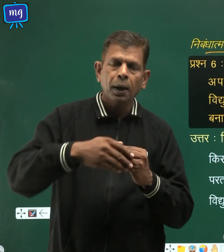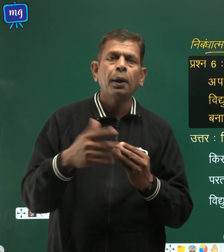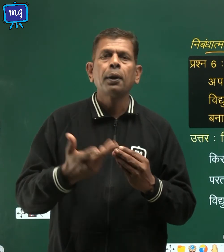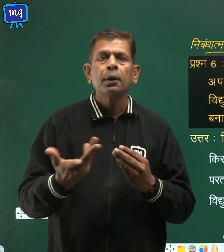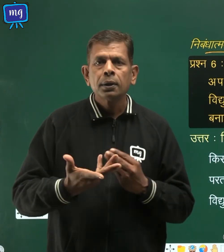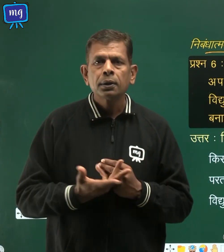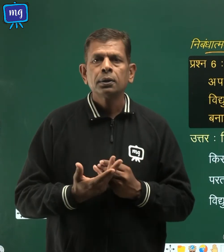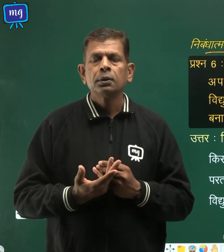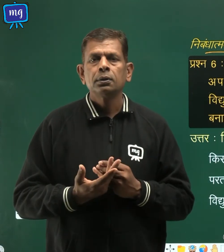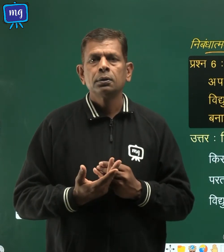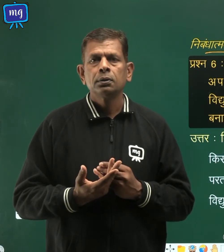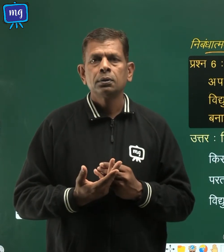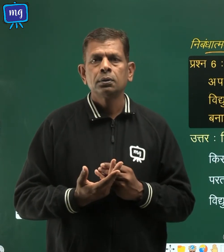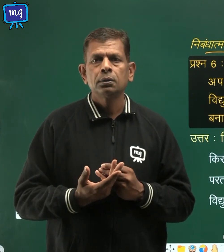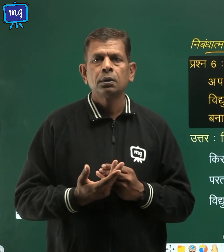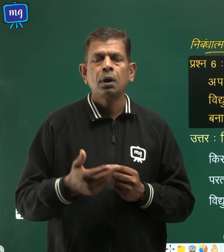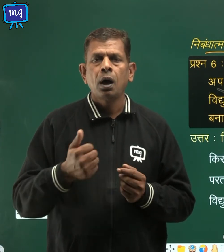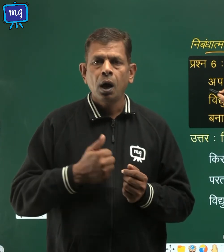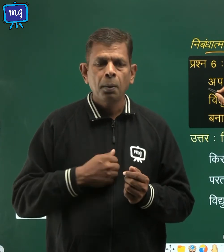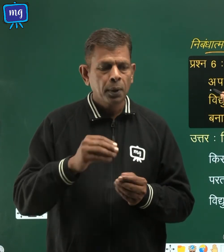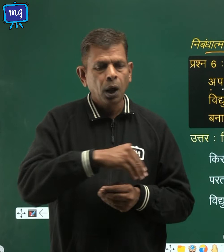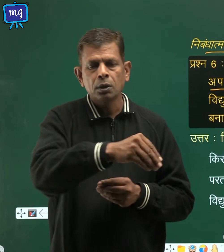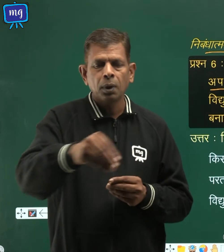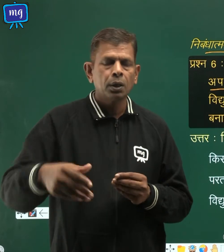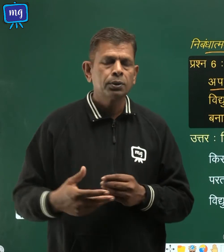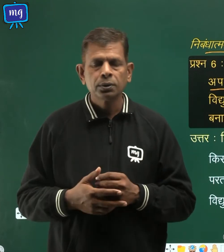किसे कहते हैं? अपने आसपास